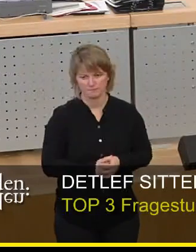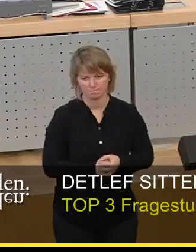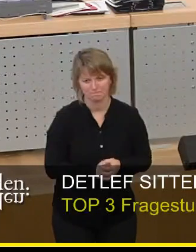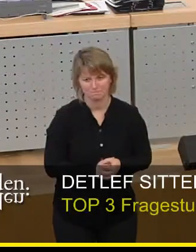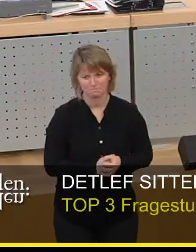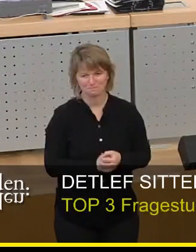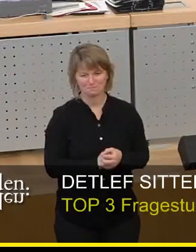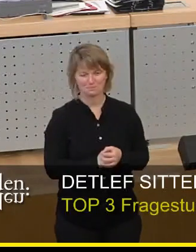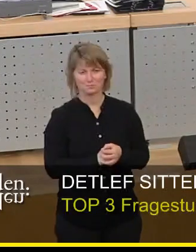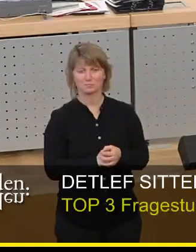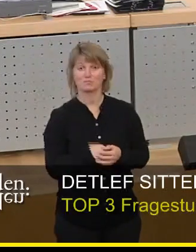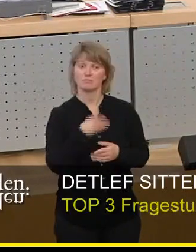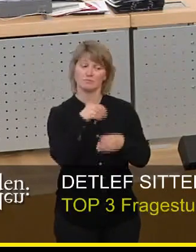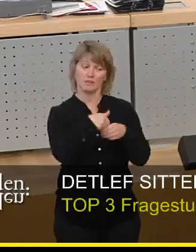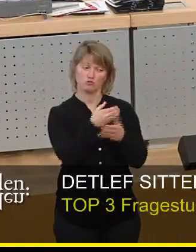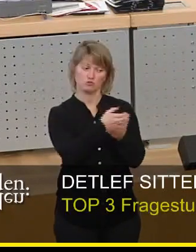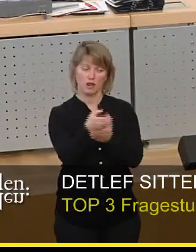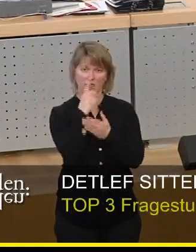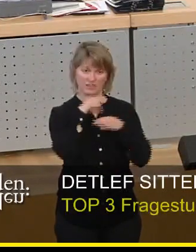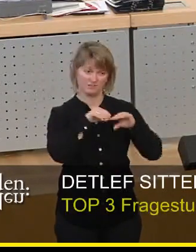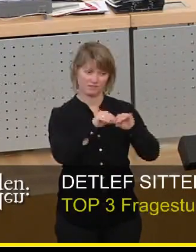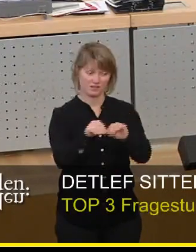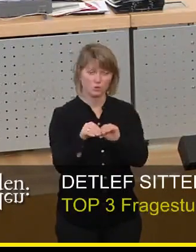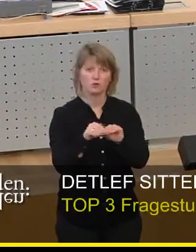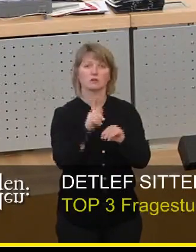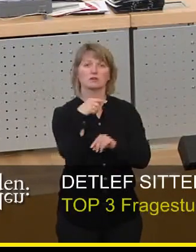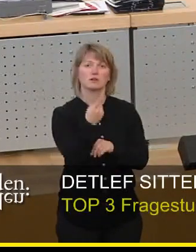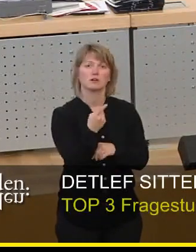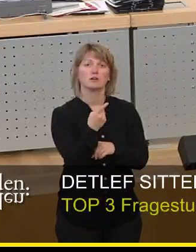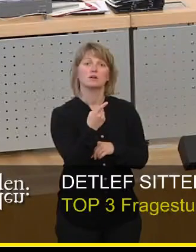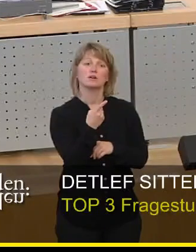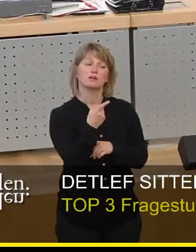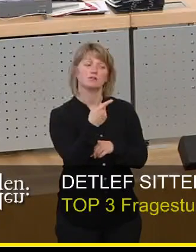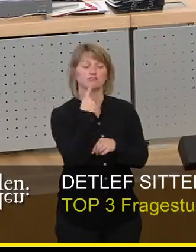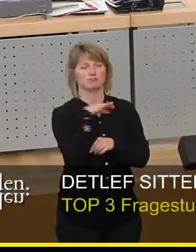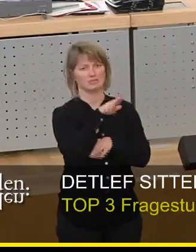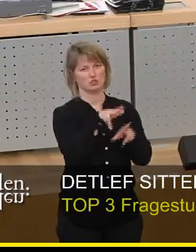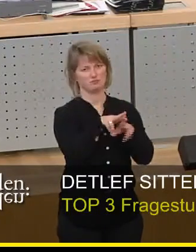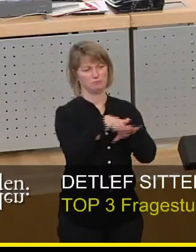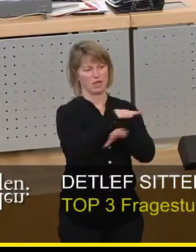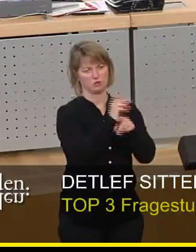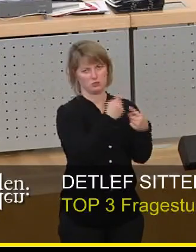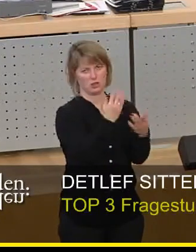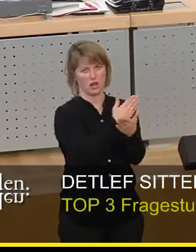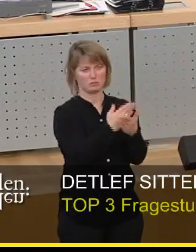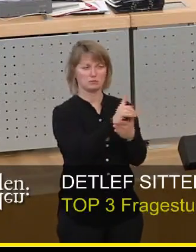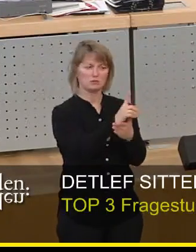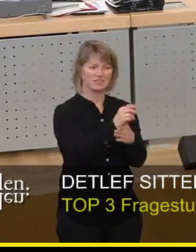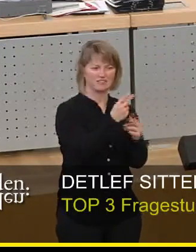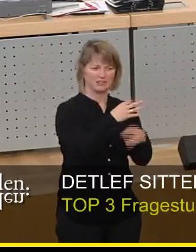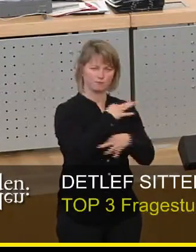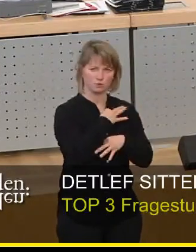Grundsätzlich obliegt die Verwendung dieser Stellen dann den genannten Geschäftsbereichen, was die genaue